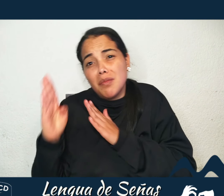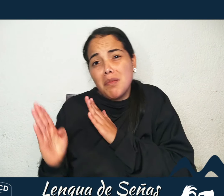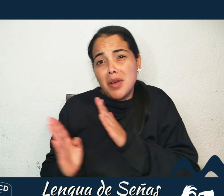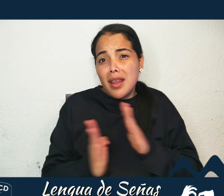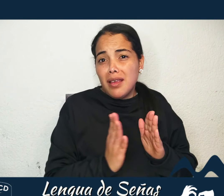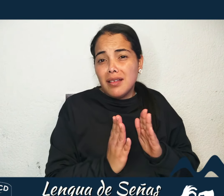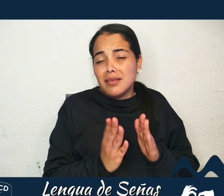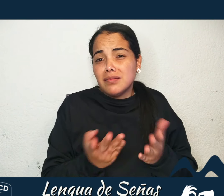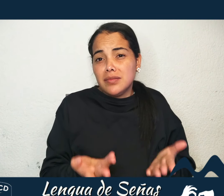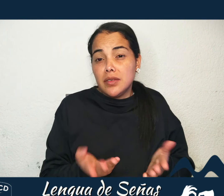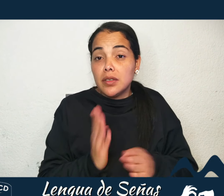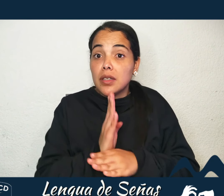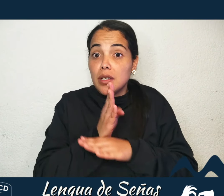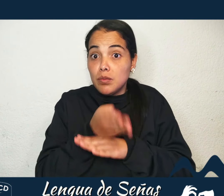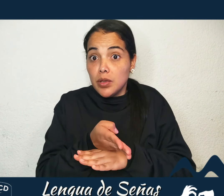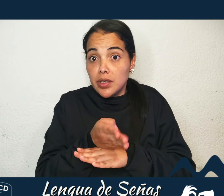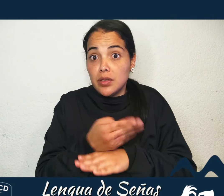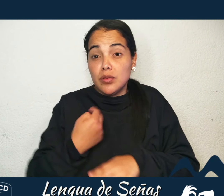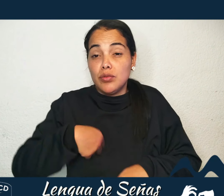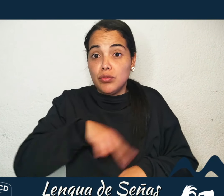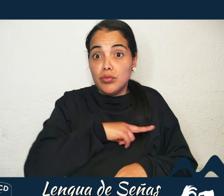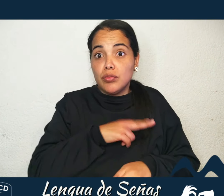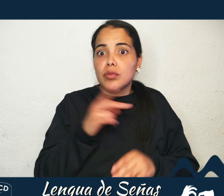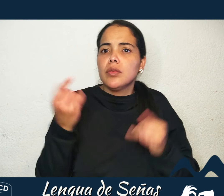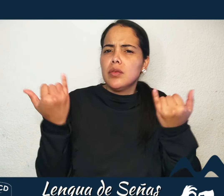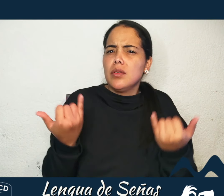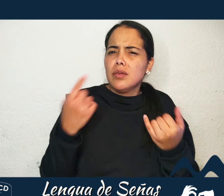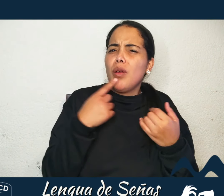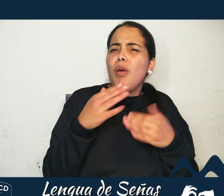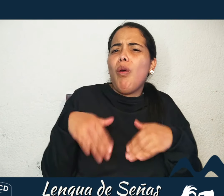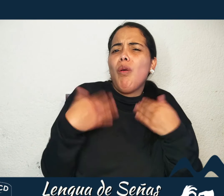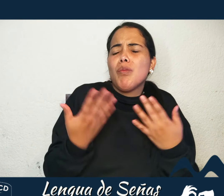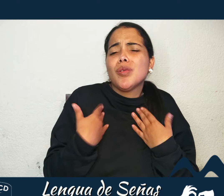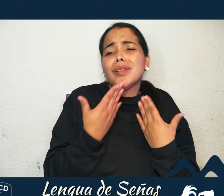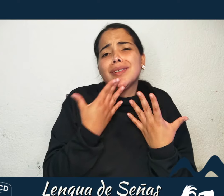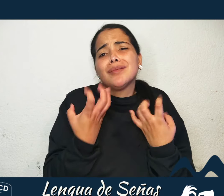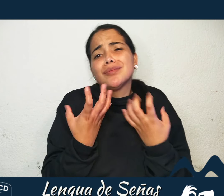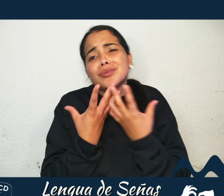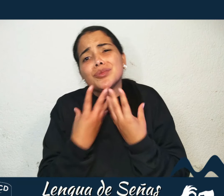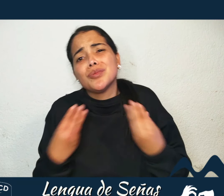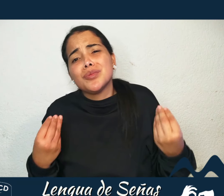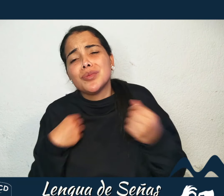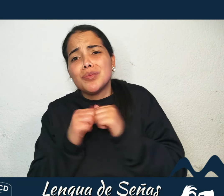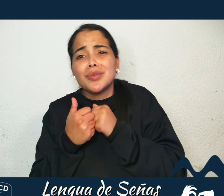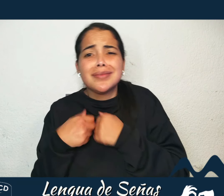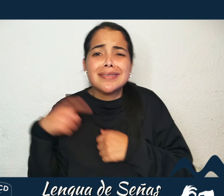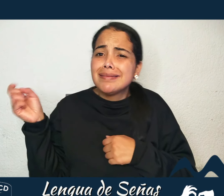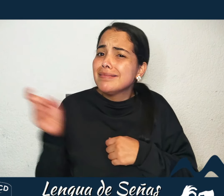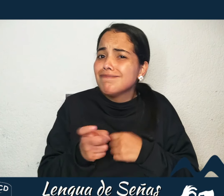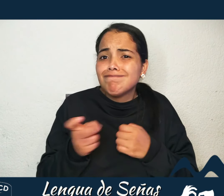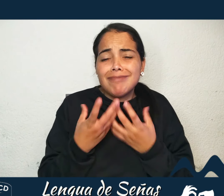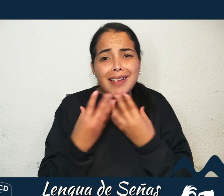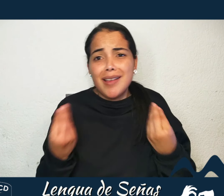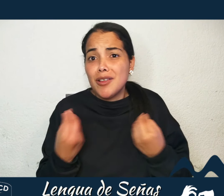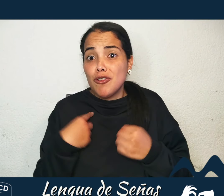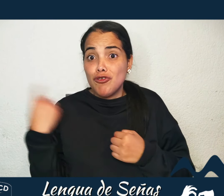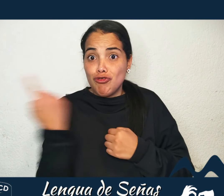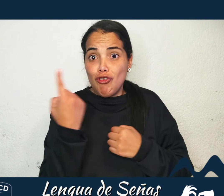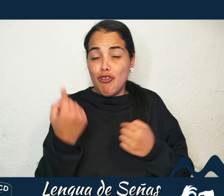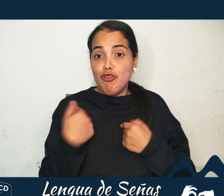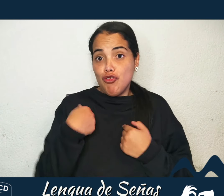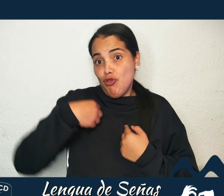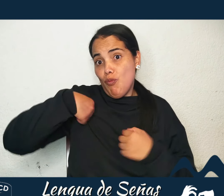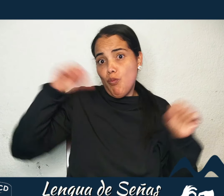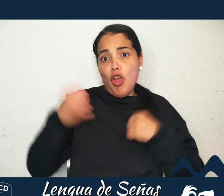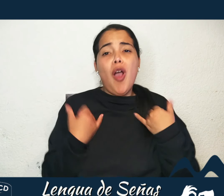nosotros tenemos que mirar de que nuestra perspectiva para poder enfrentar los problemas tiene que cambiar, no desde la manera